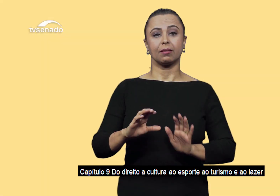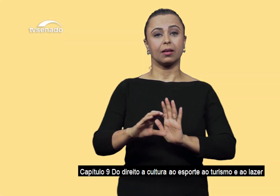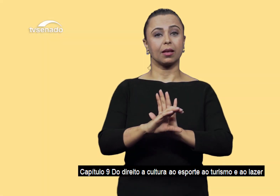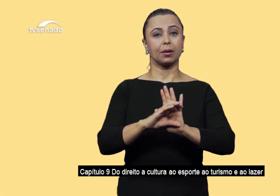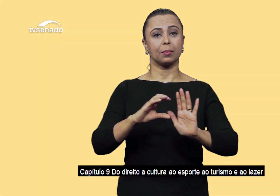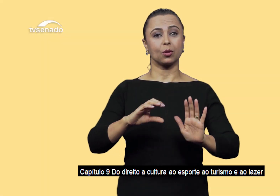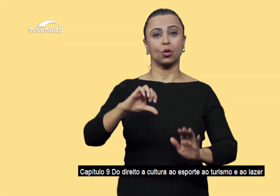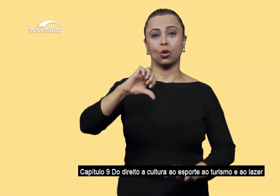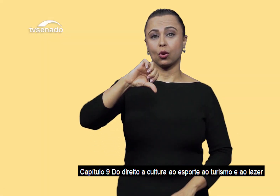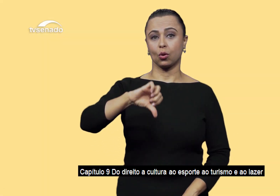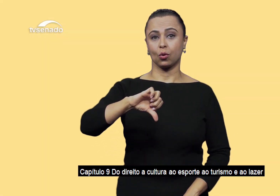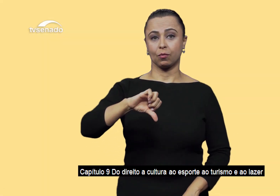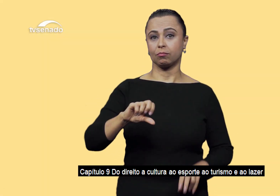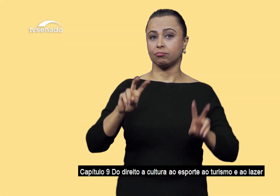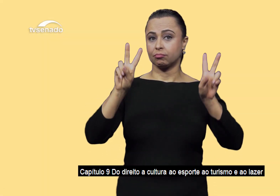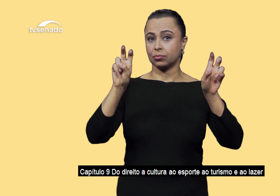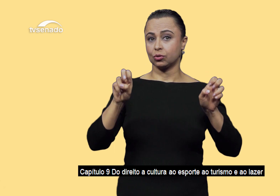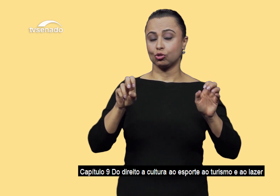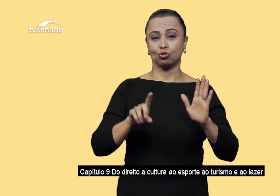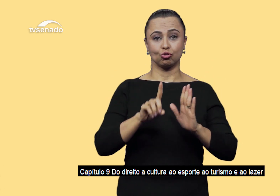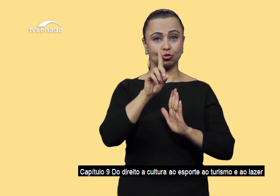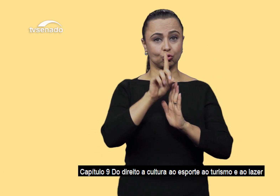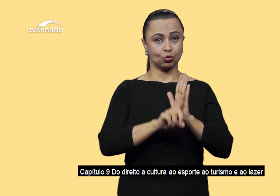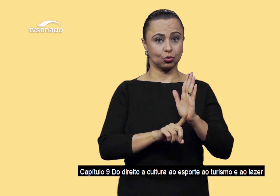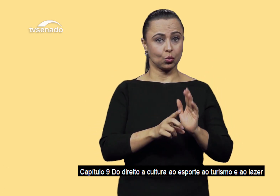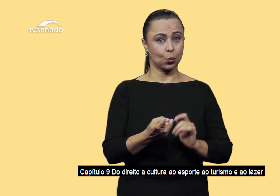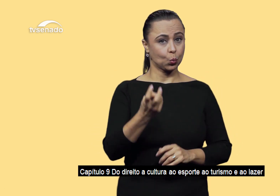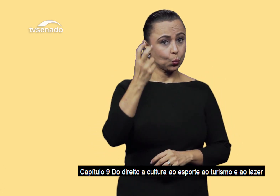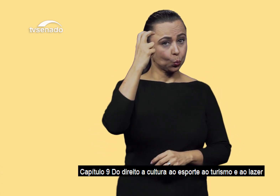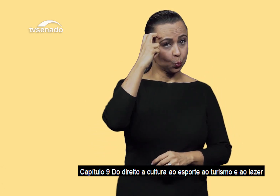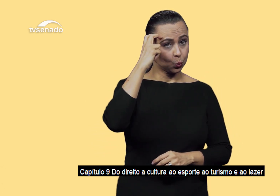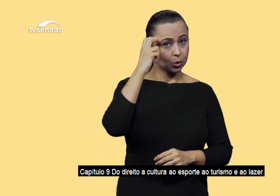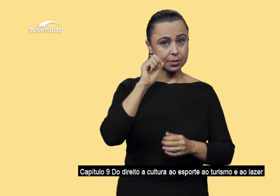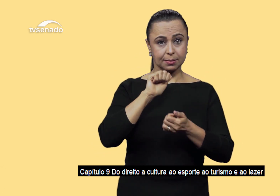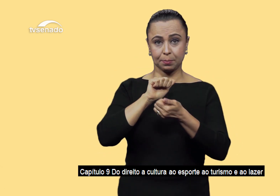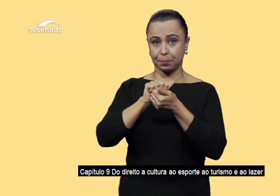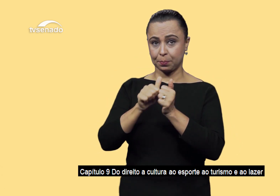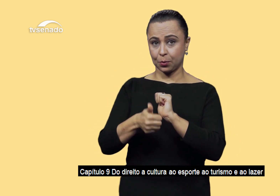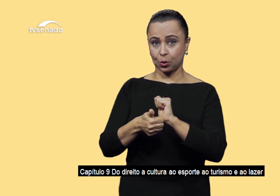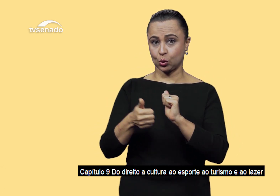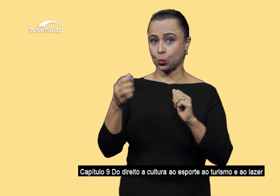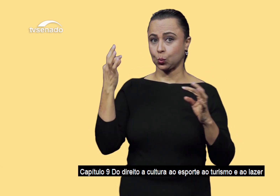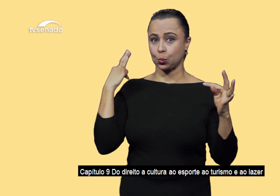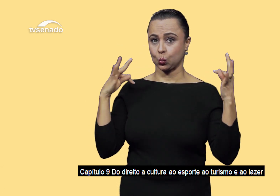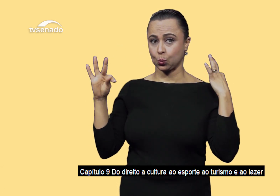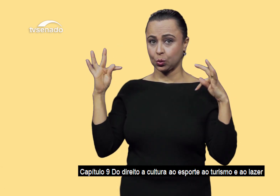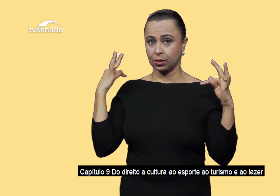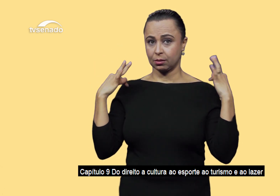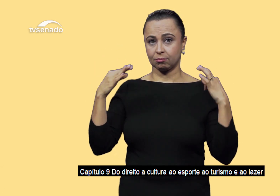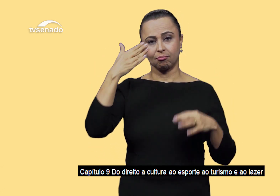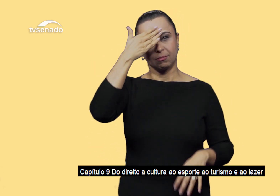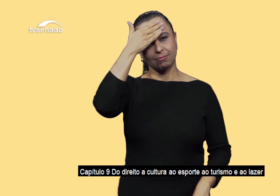Capítulo 9 Do direito à cultura, ao esporte, ao turismo e ao lazer